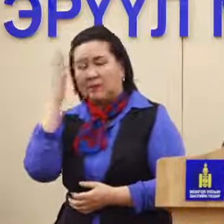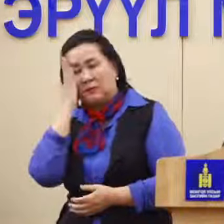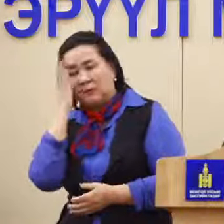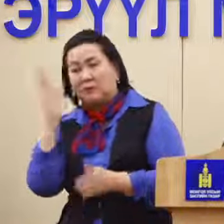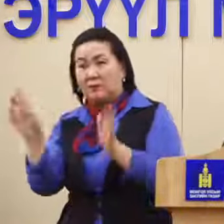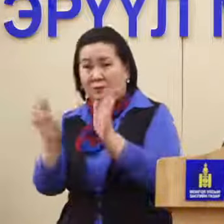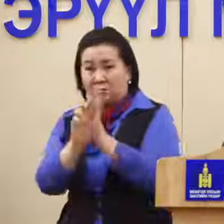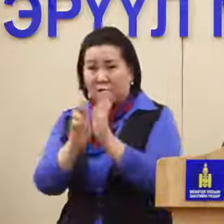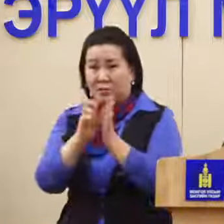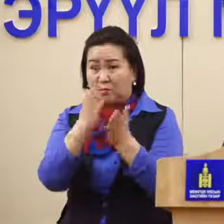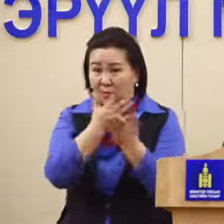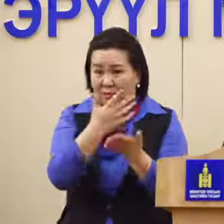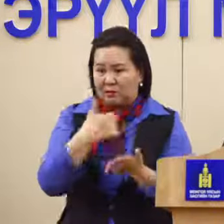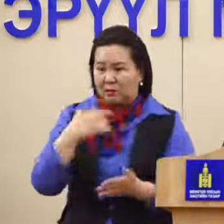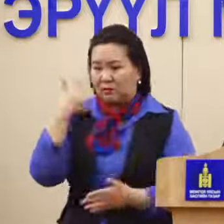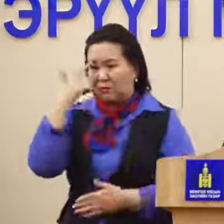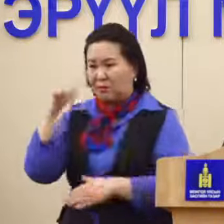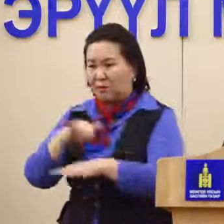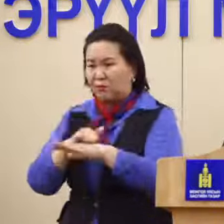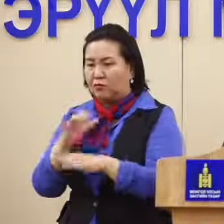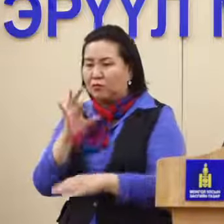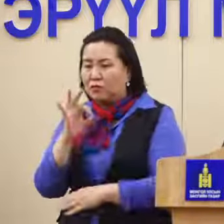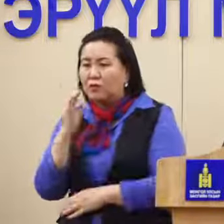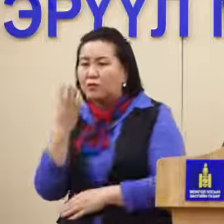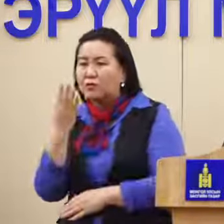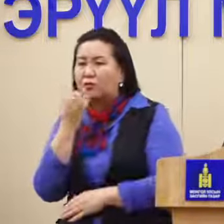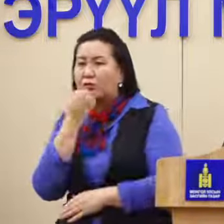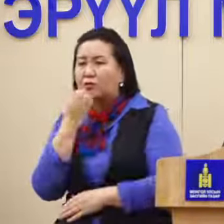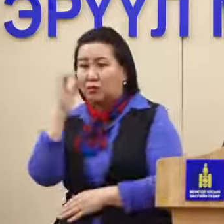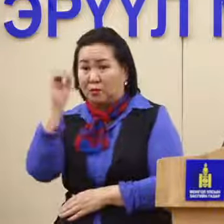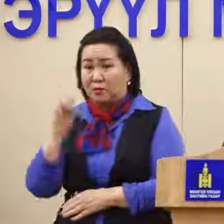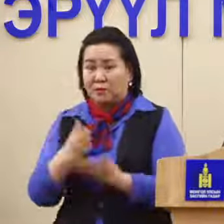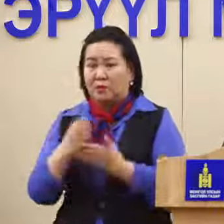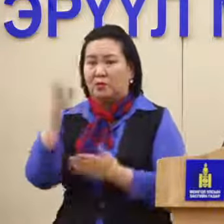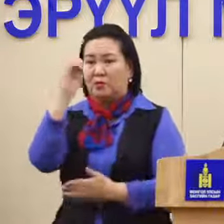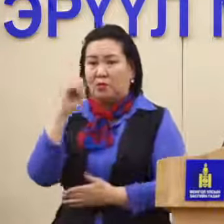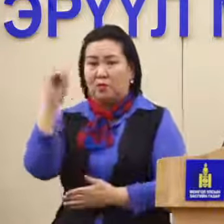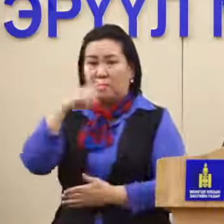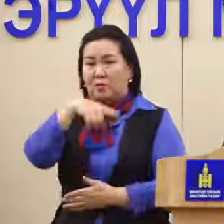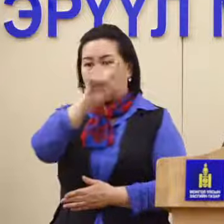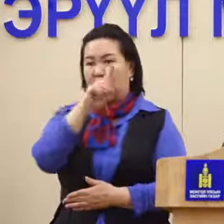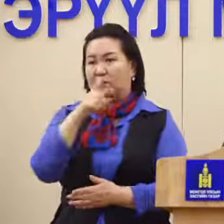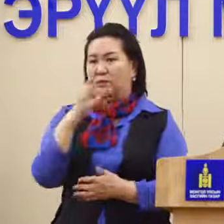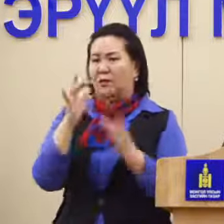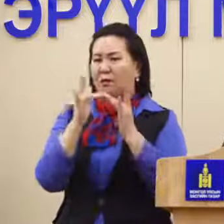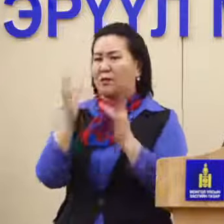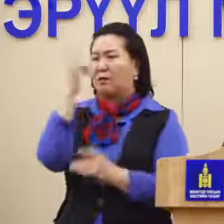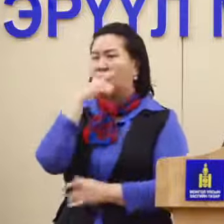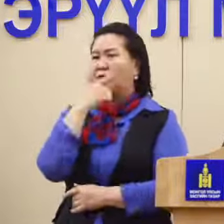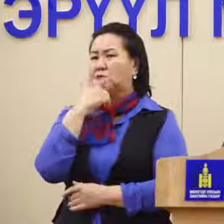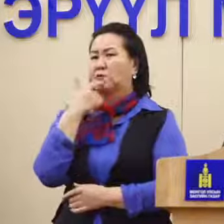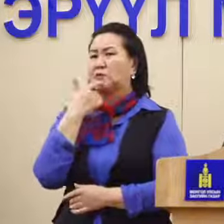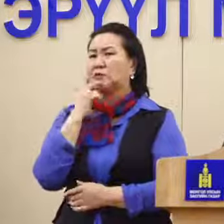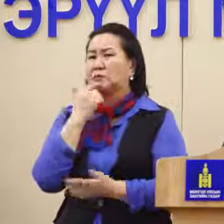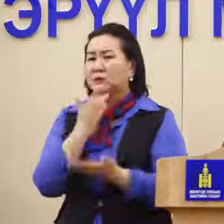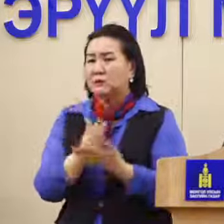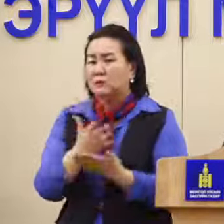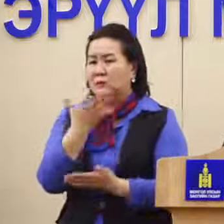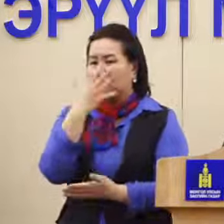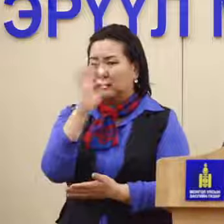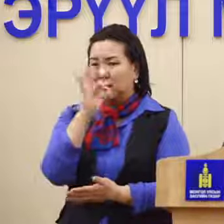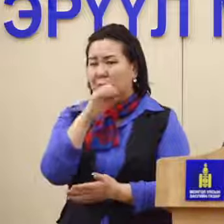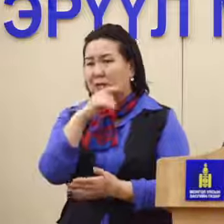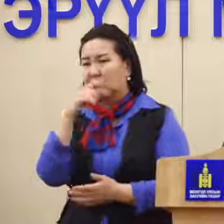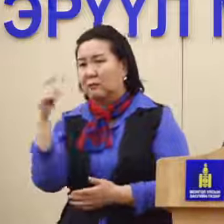байдаг юм байна. За манай улсын хувьд бол 0.4%. А гэтэл Европын орнууд үнэхээр ор хөрөлцөхгүй. Яагаад гэвэл одоо 50-аас сүүлийн